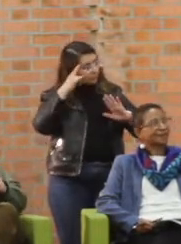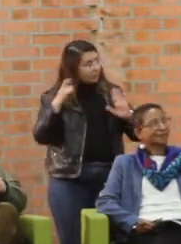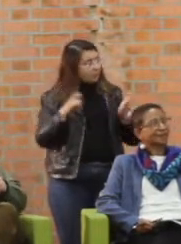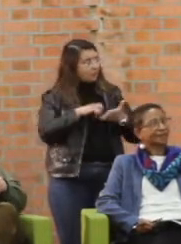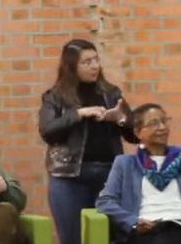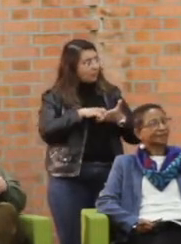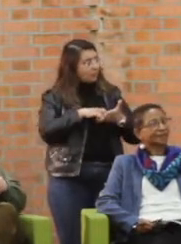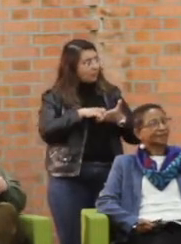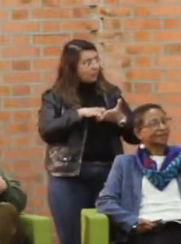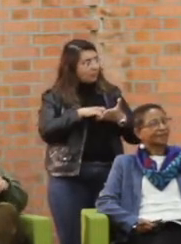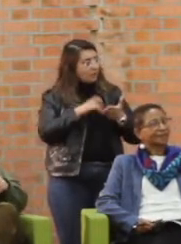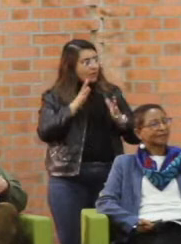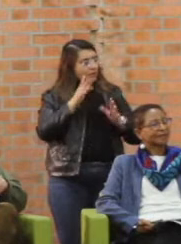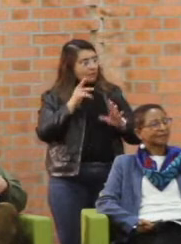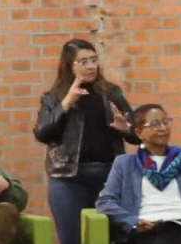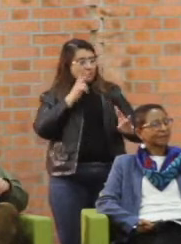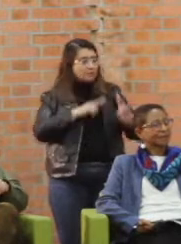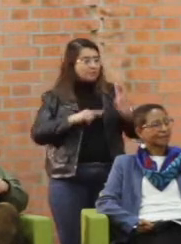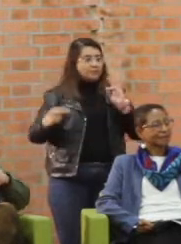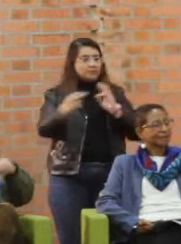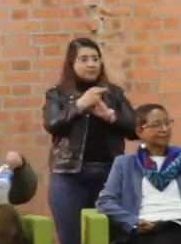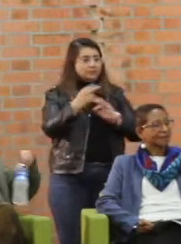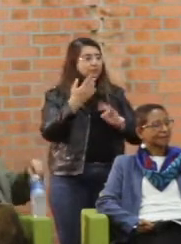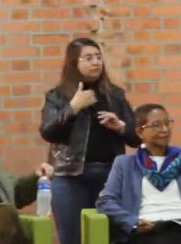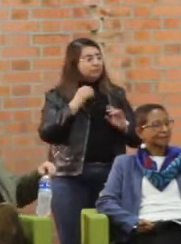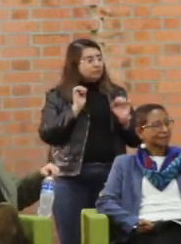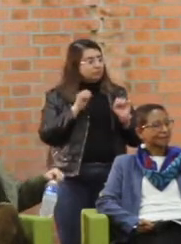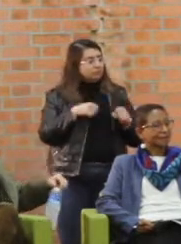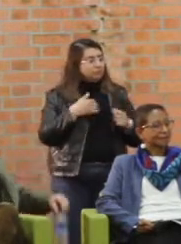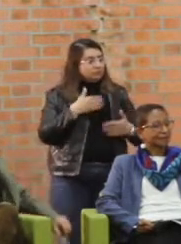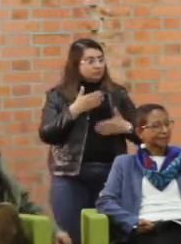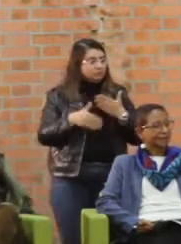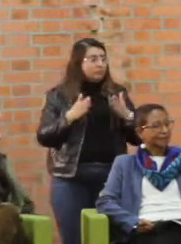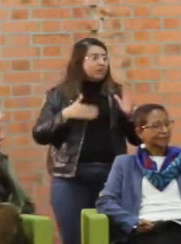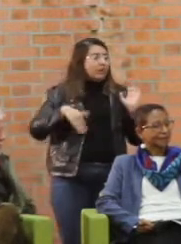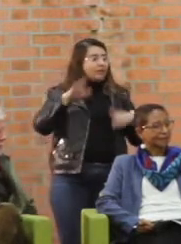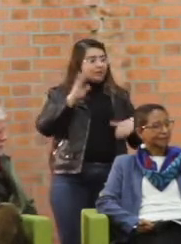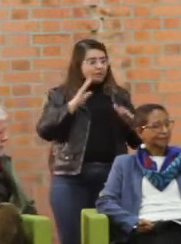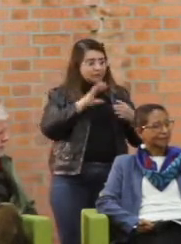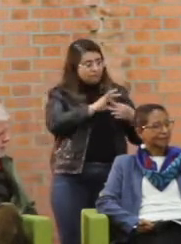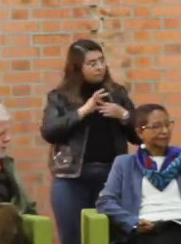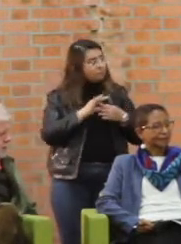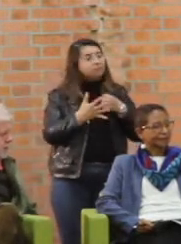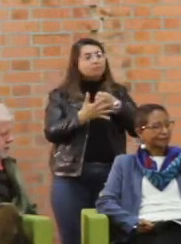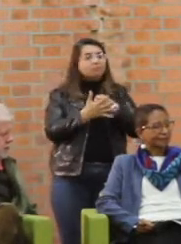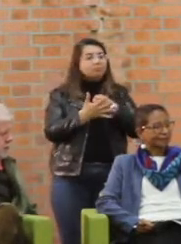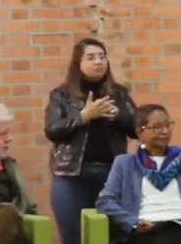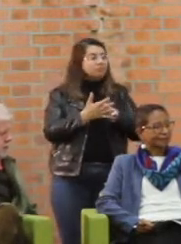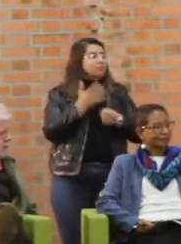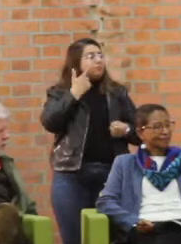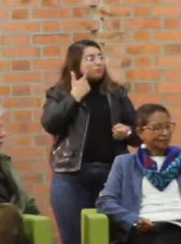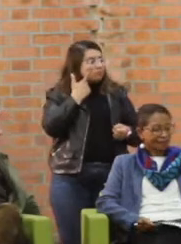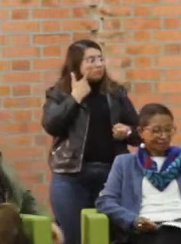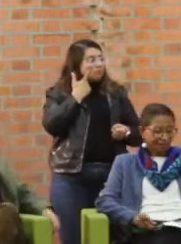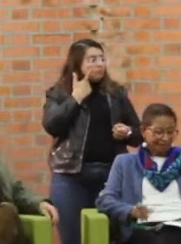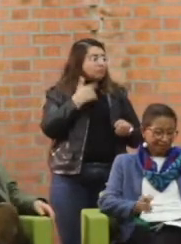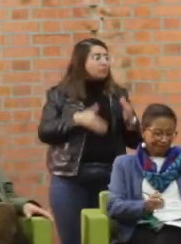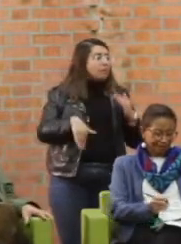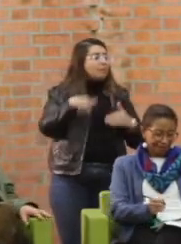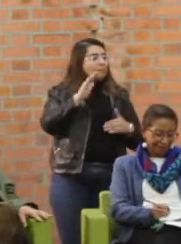uno mira la perspectiva mundial no sabemos muy bien a veces si estamos asistiendo a las últimas